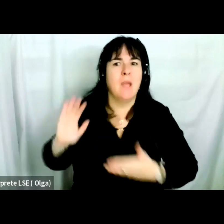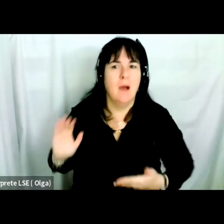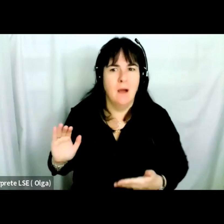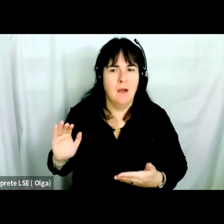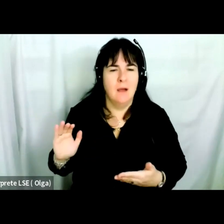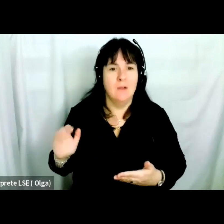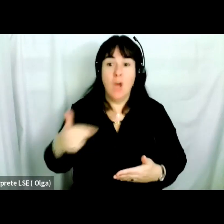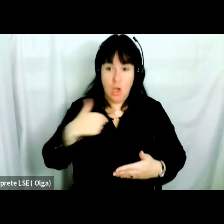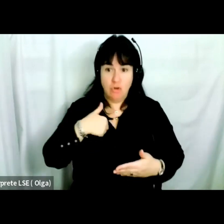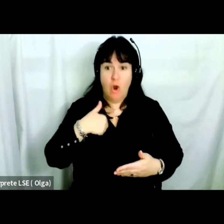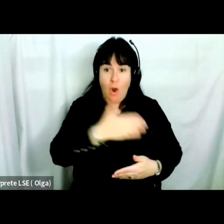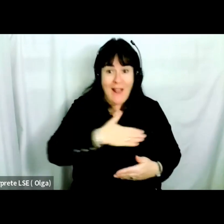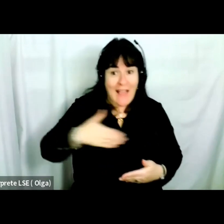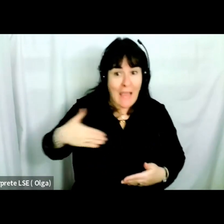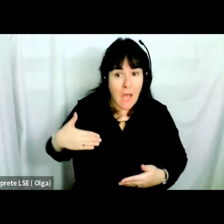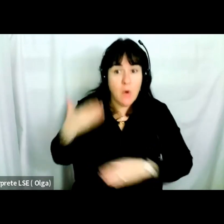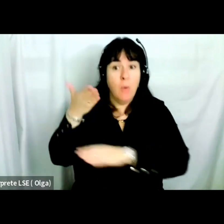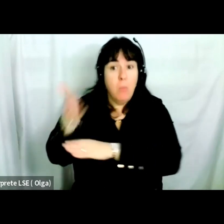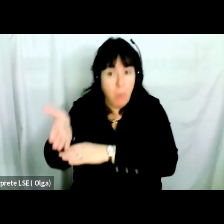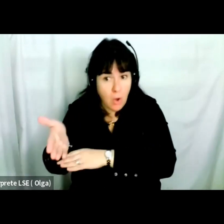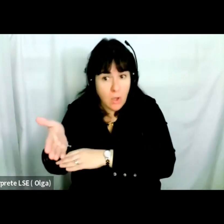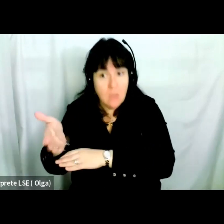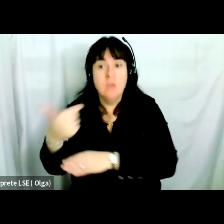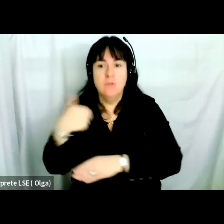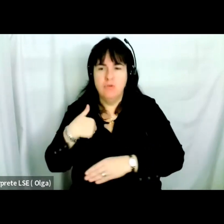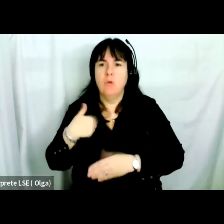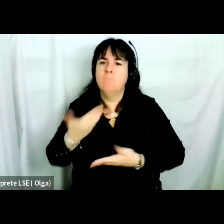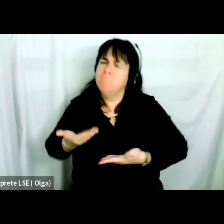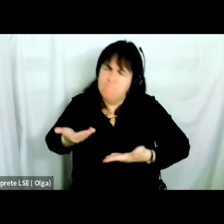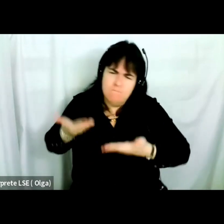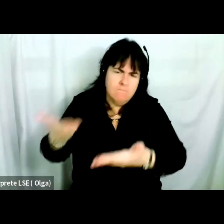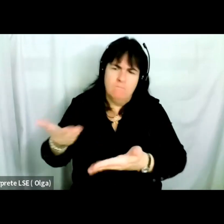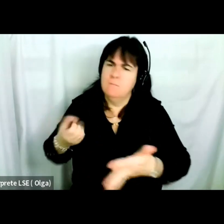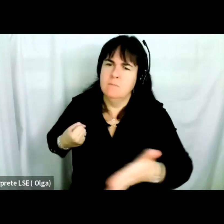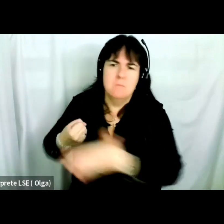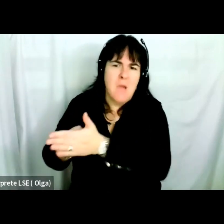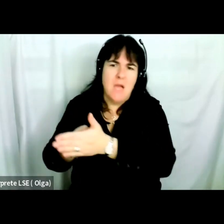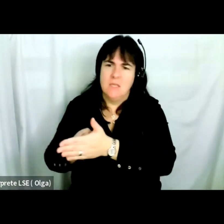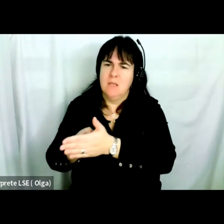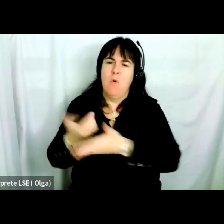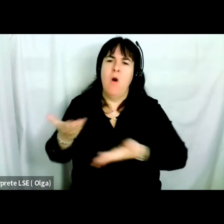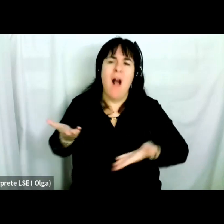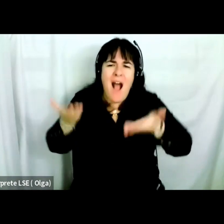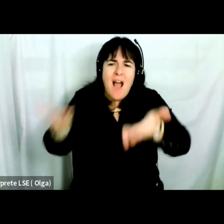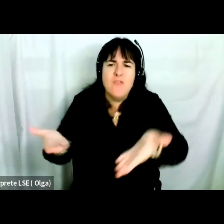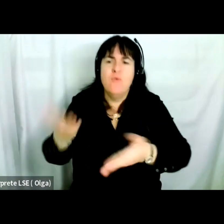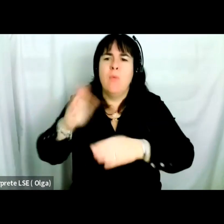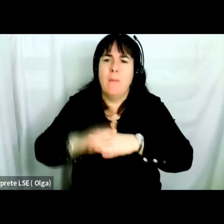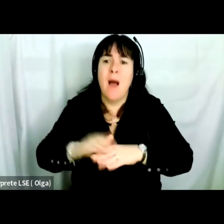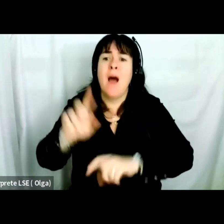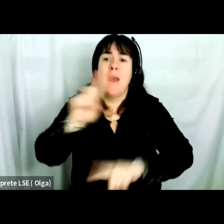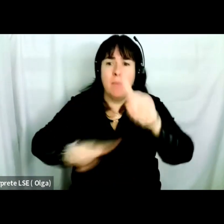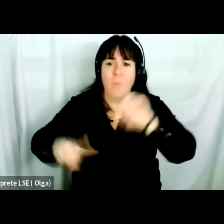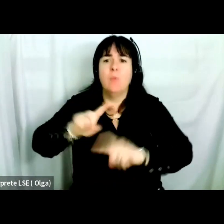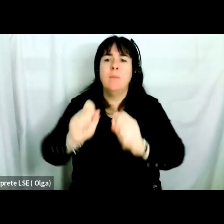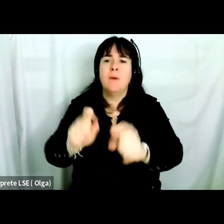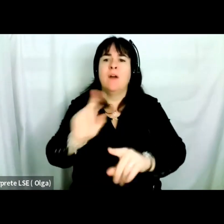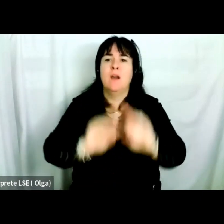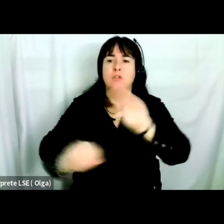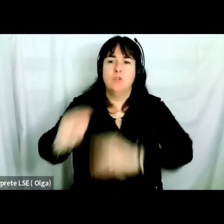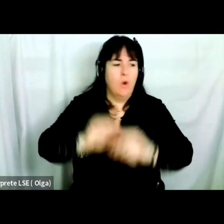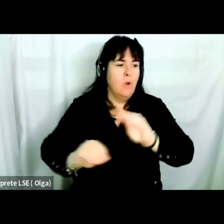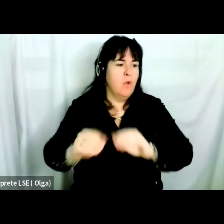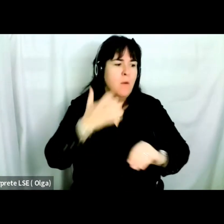invitación. Yo si quiero voy y pongo lo que pueda para resolver el conflicto, pero no me obliga un juez,